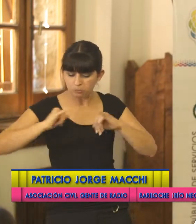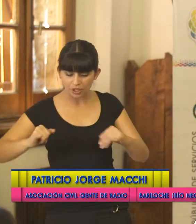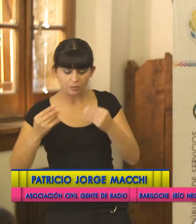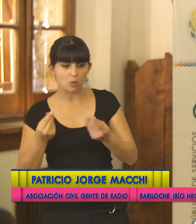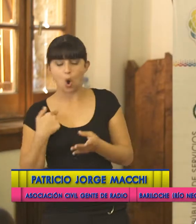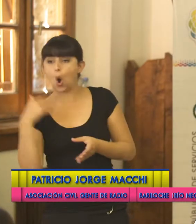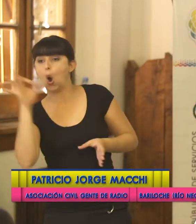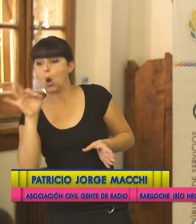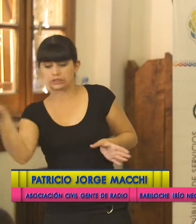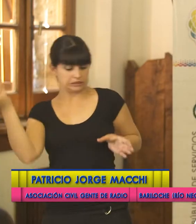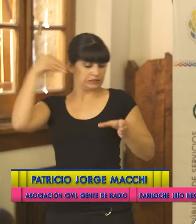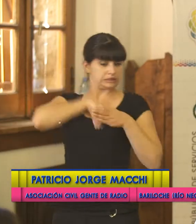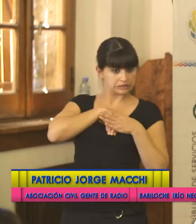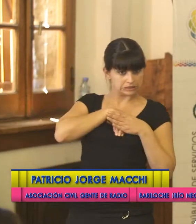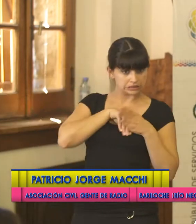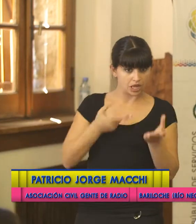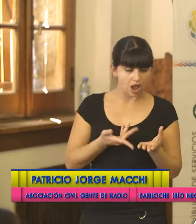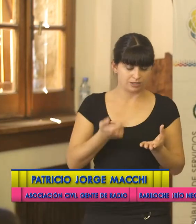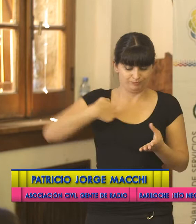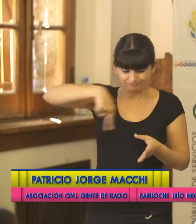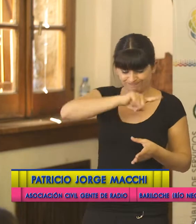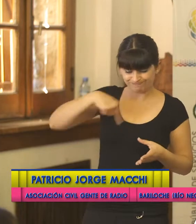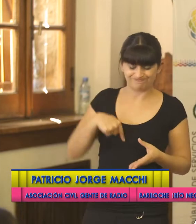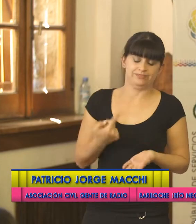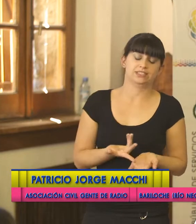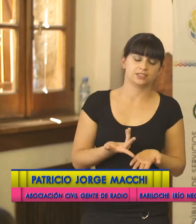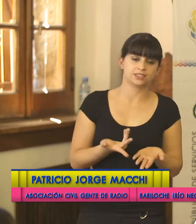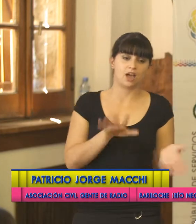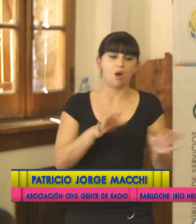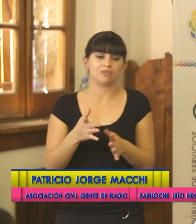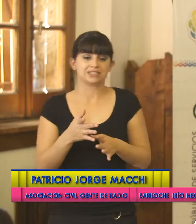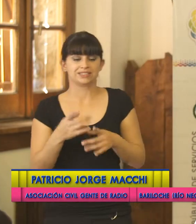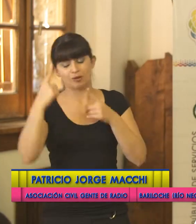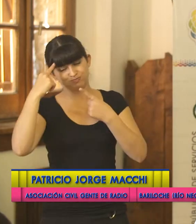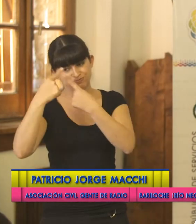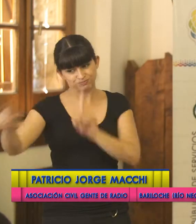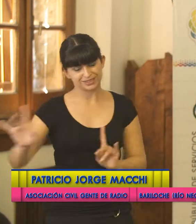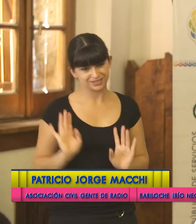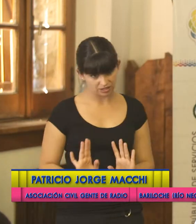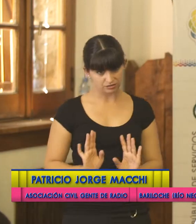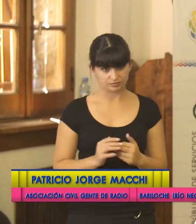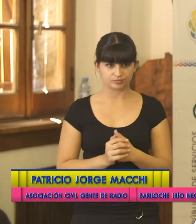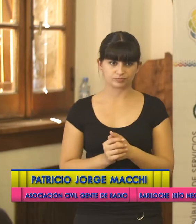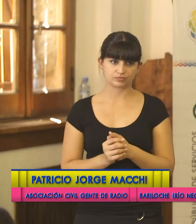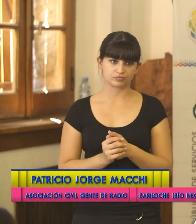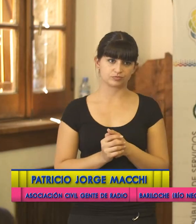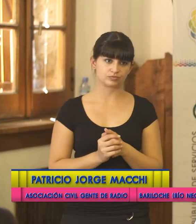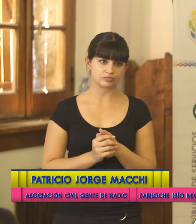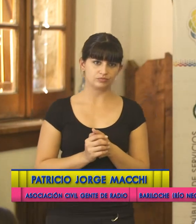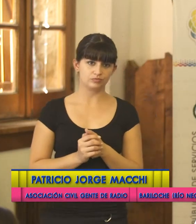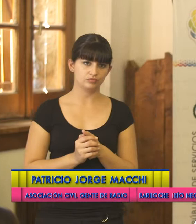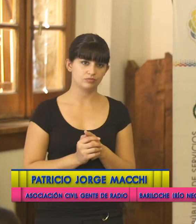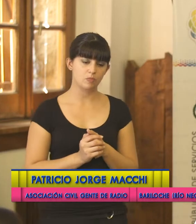productora este había muchas veces no no se está de acuerdo con esto bueno